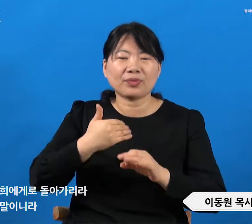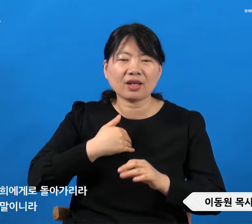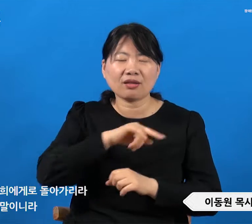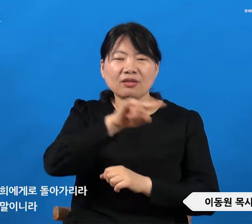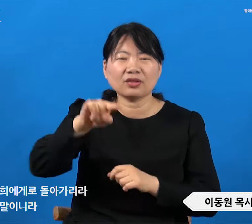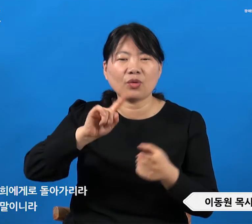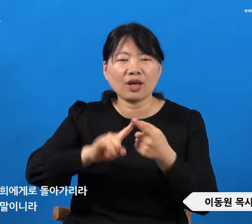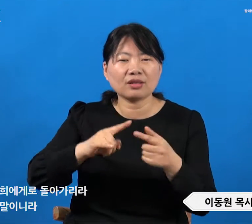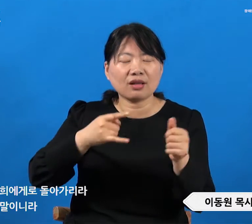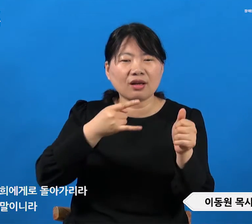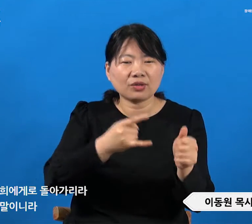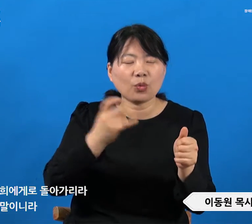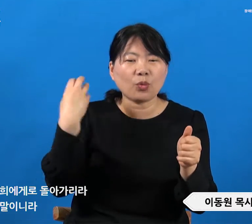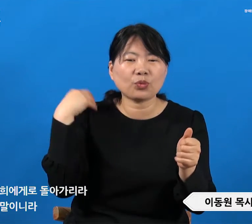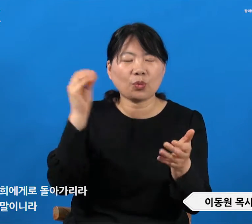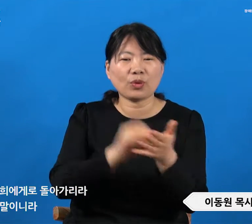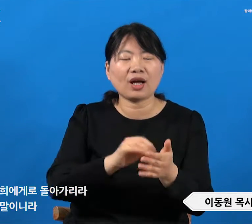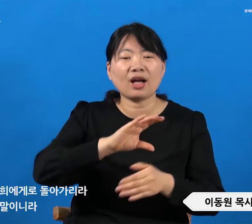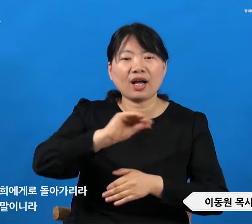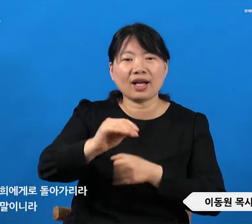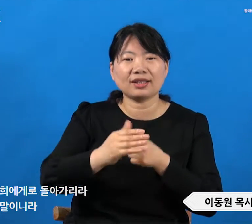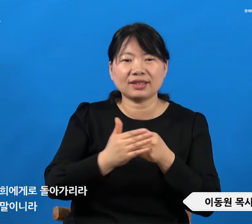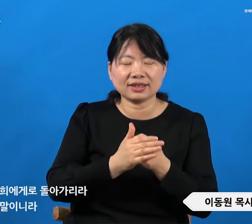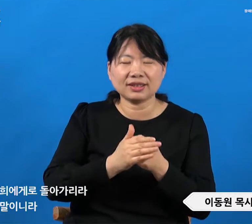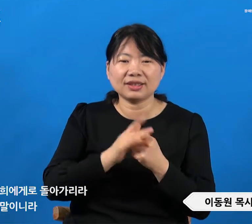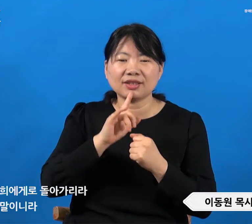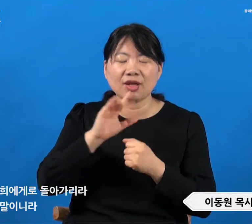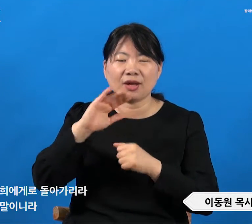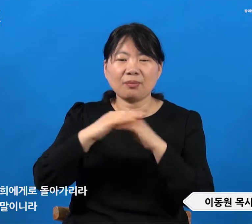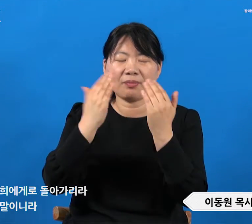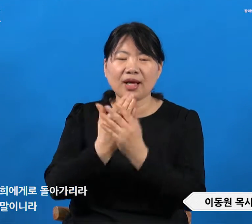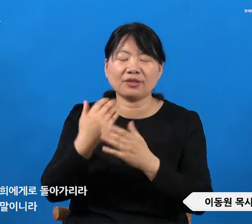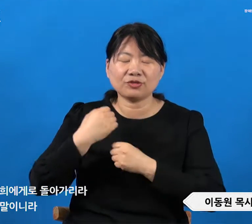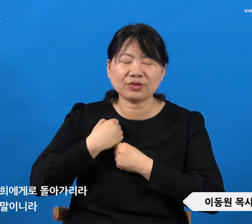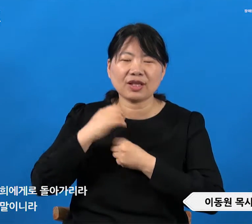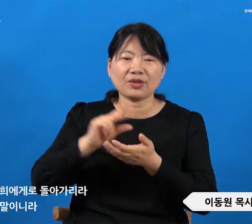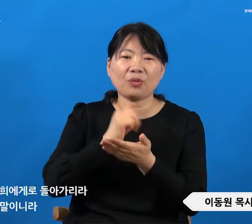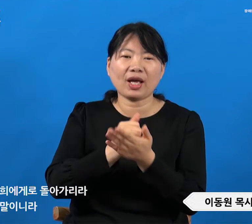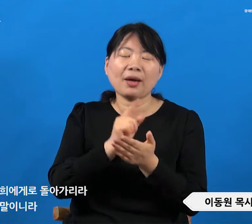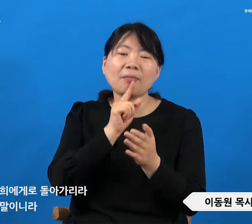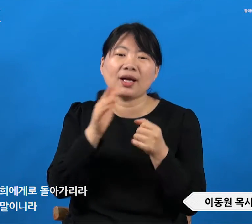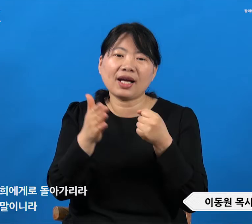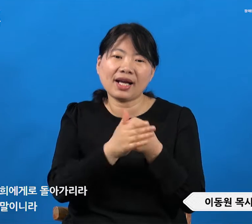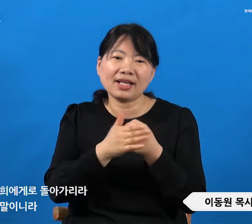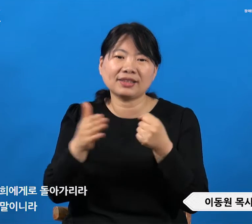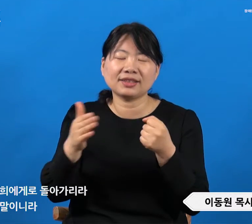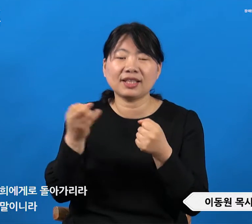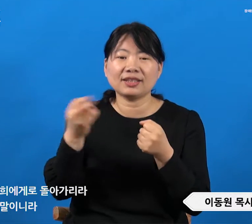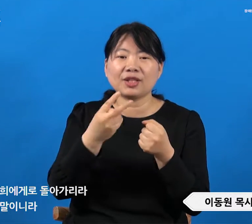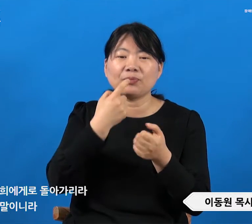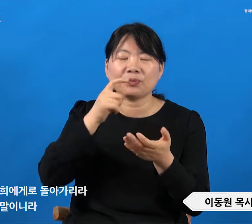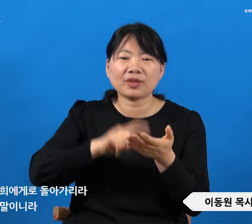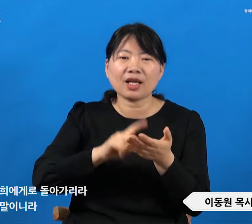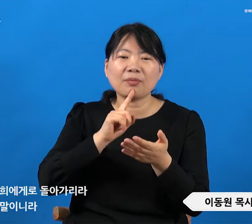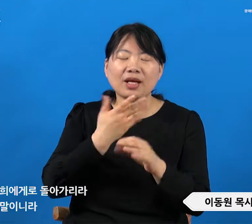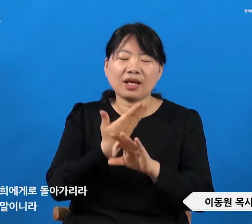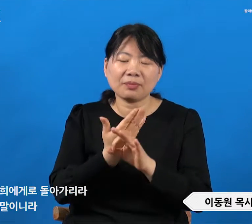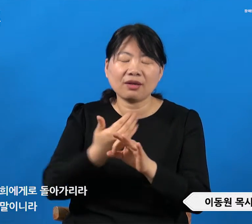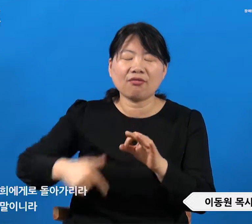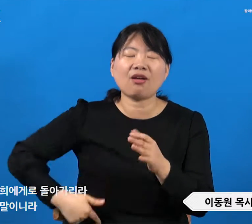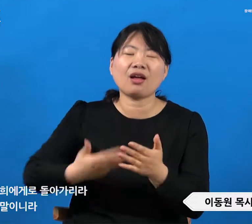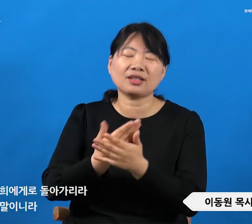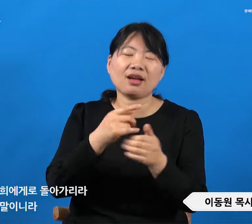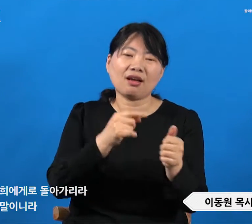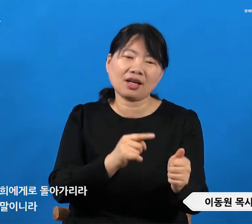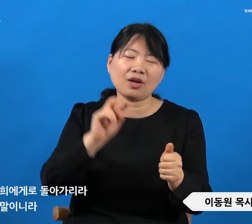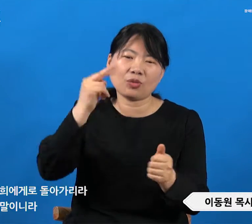내가 너희에게로 돌아가리라. 만군의 여호와의 말이니라. 다시 쉽게 말하면 회개하라, 이